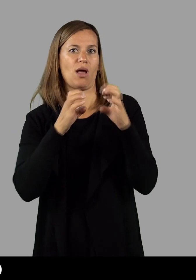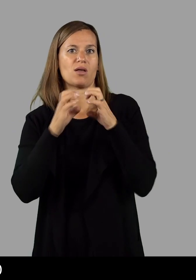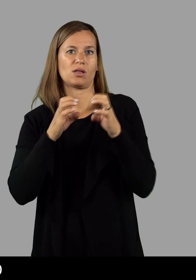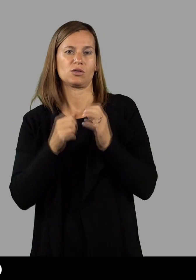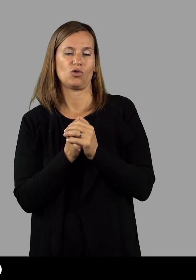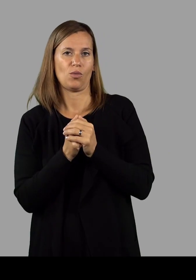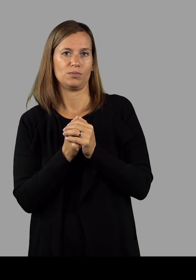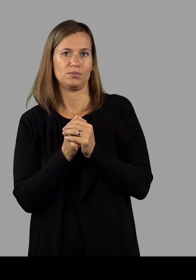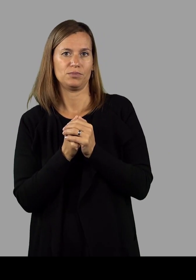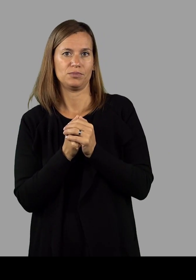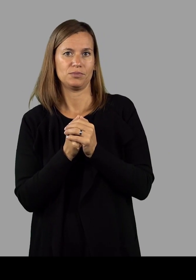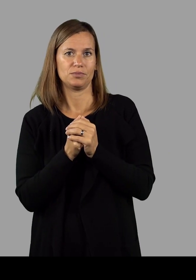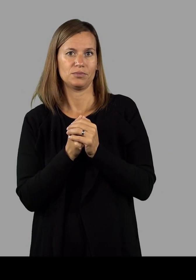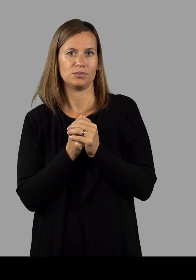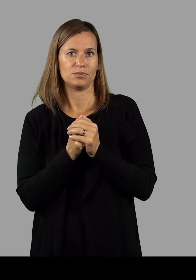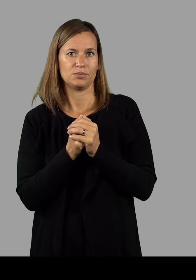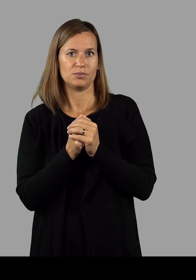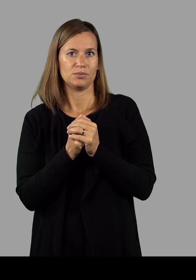komunikacijo.